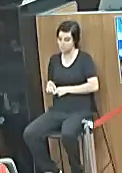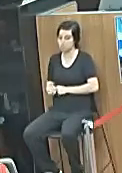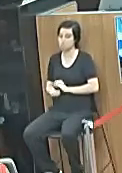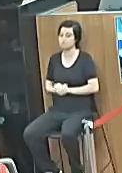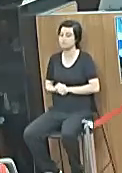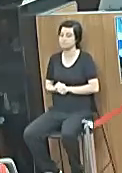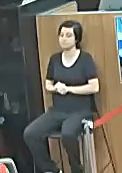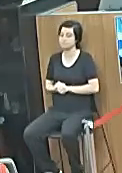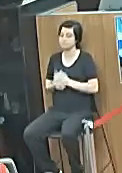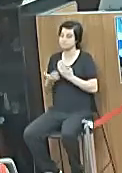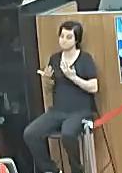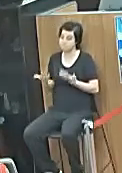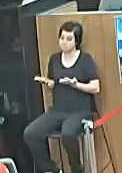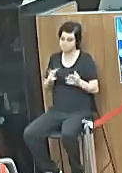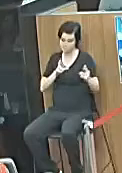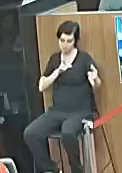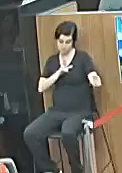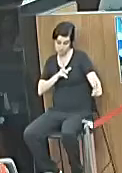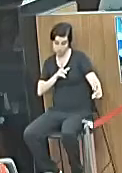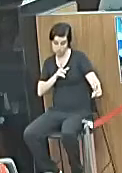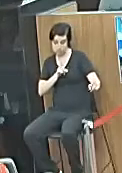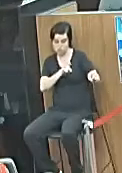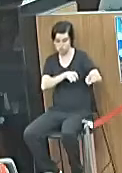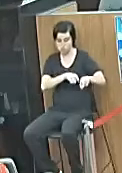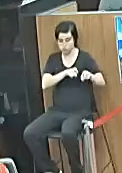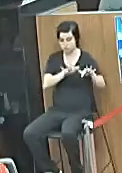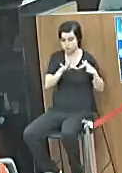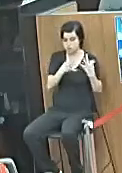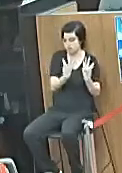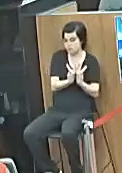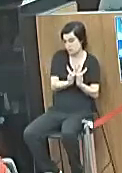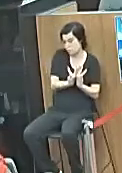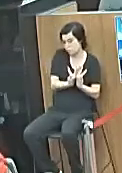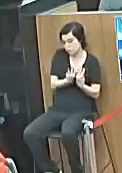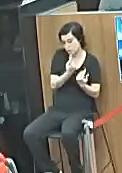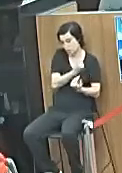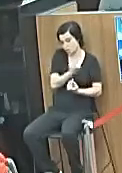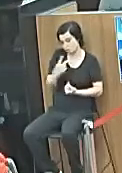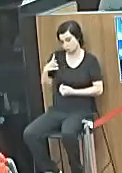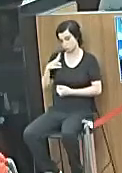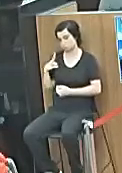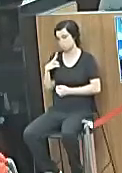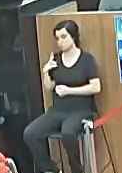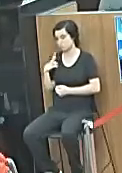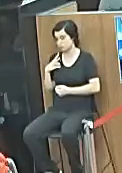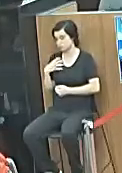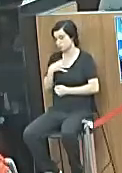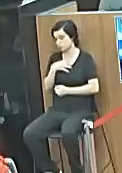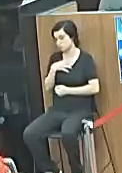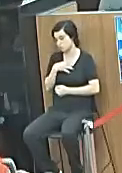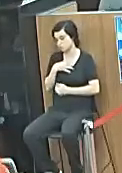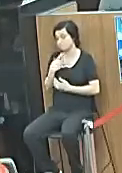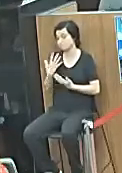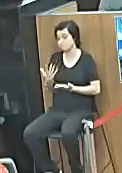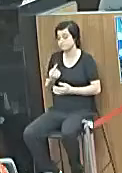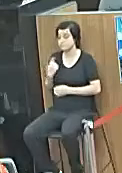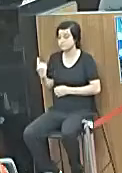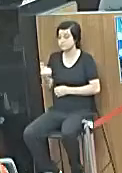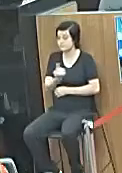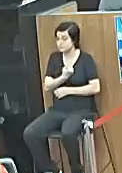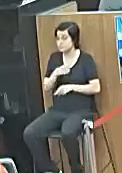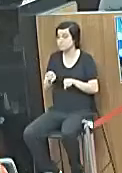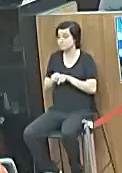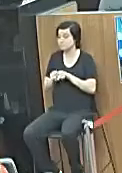não diferente da agricultura familiar e também da cultura a gente também padece no